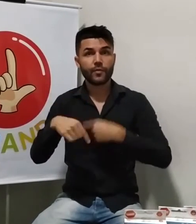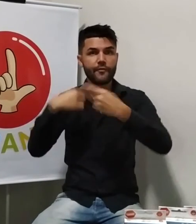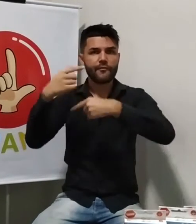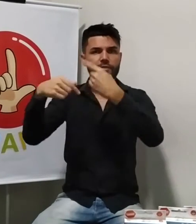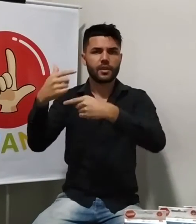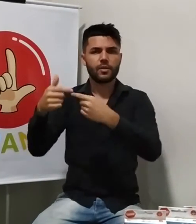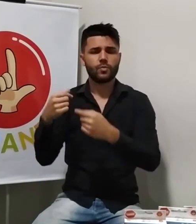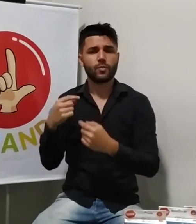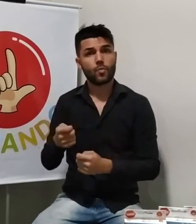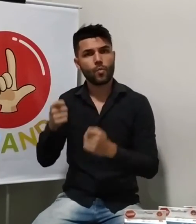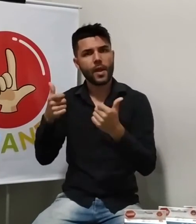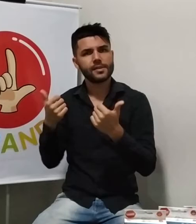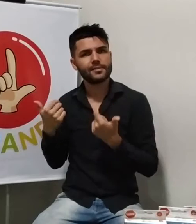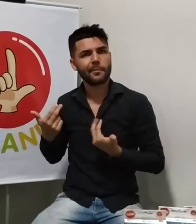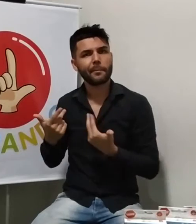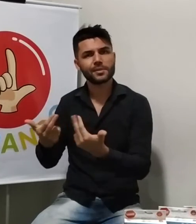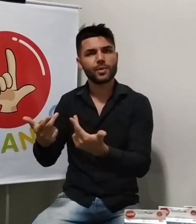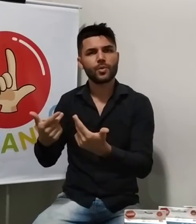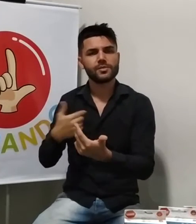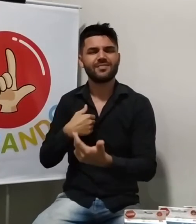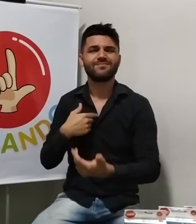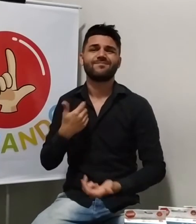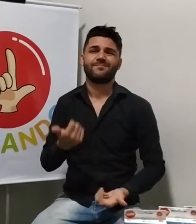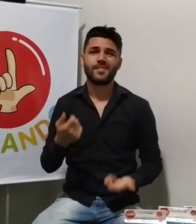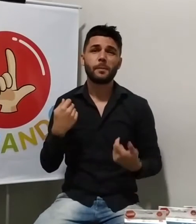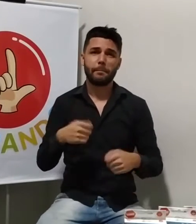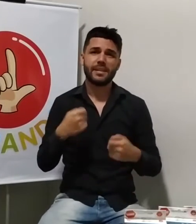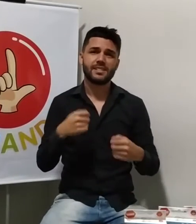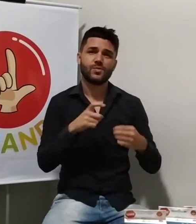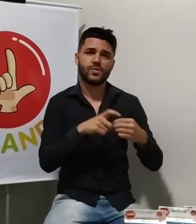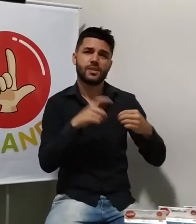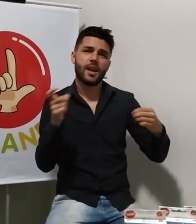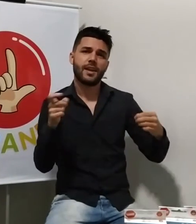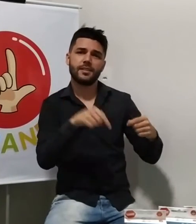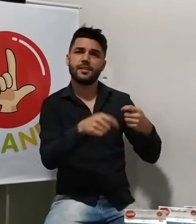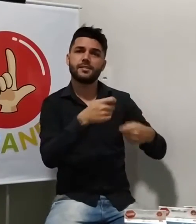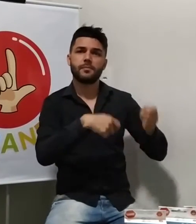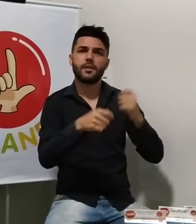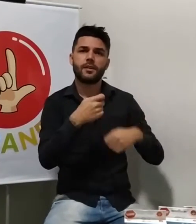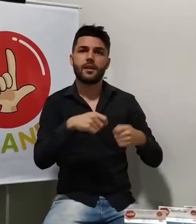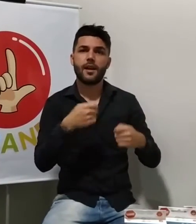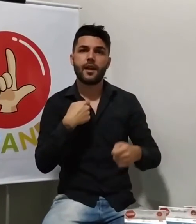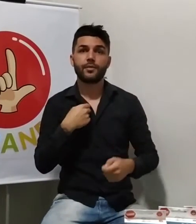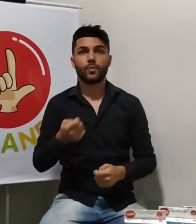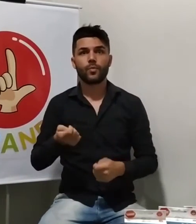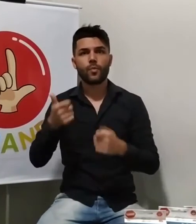O cenário era Gustavo Zuckerberg com 25 anos de idade, tendo faturado já alguns milhões de reais